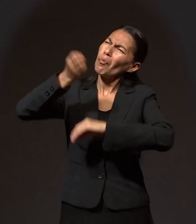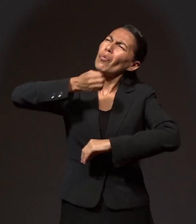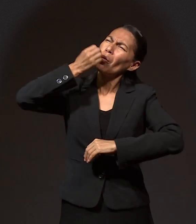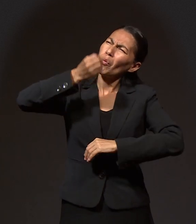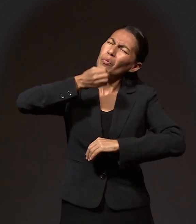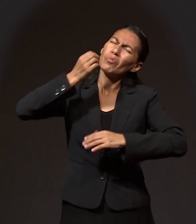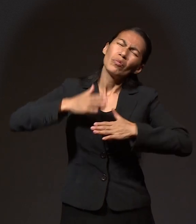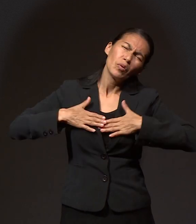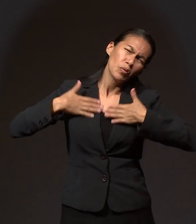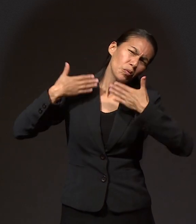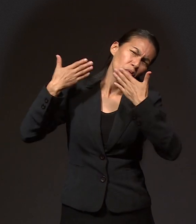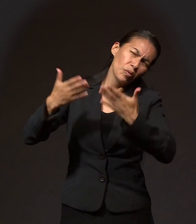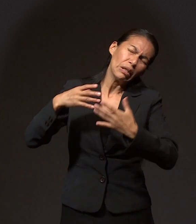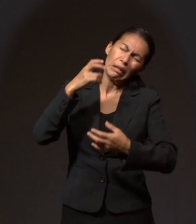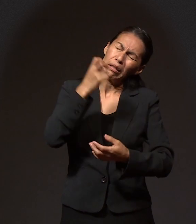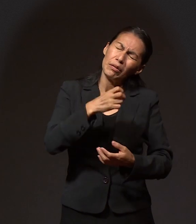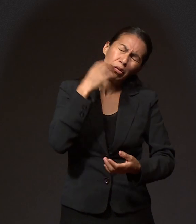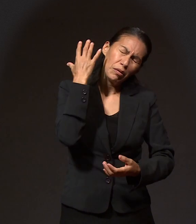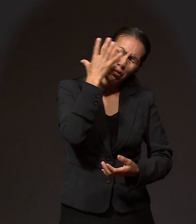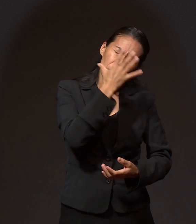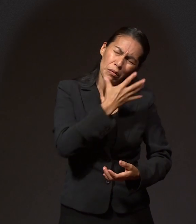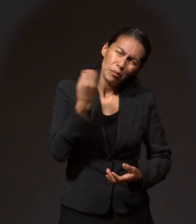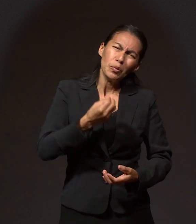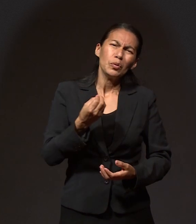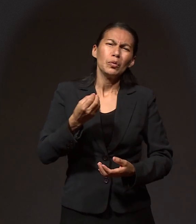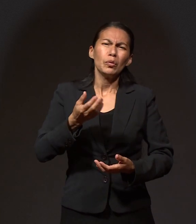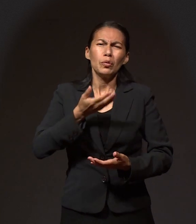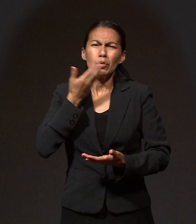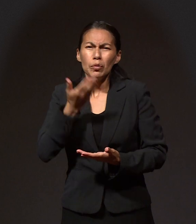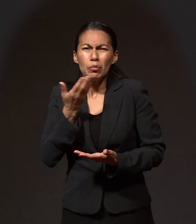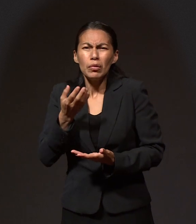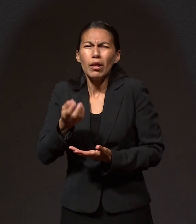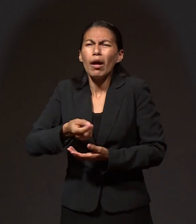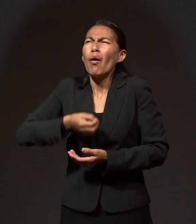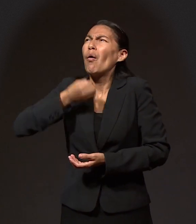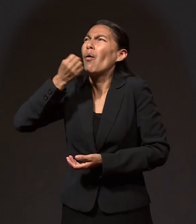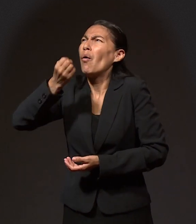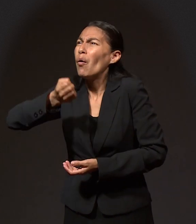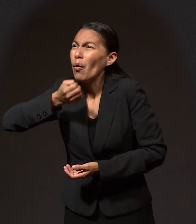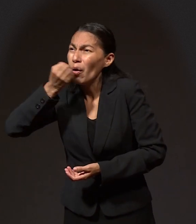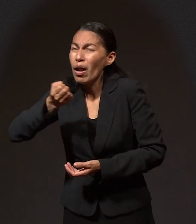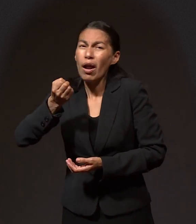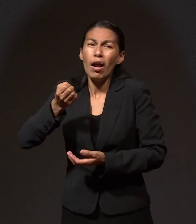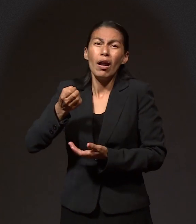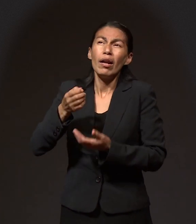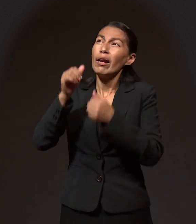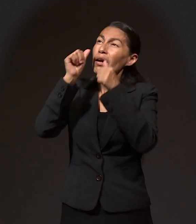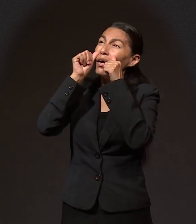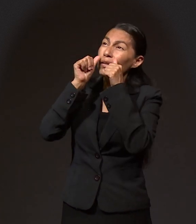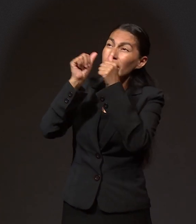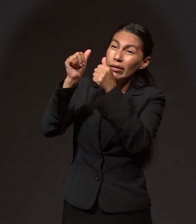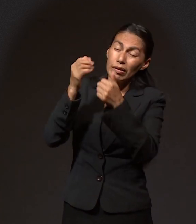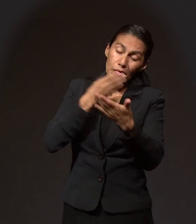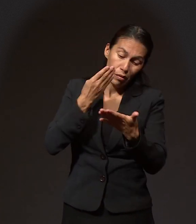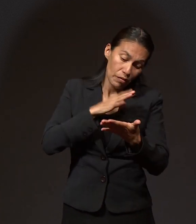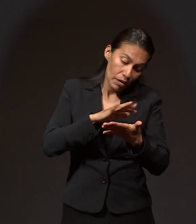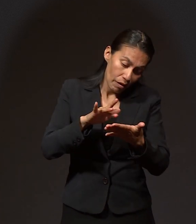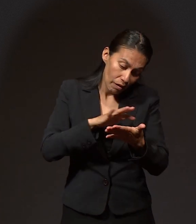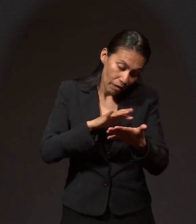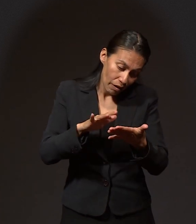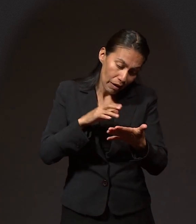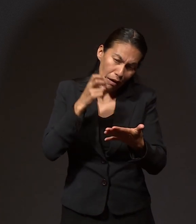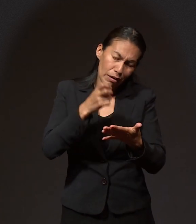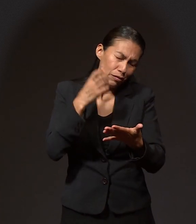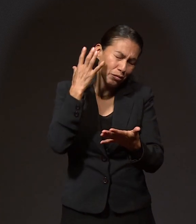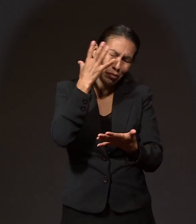hablar y confiar en el Señor. Amén. Sí, el hábito de hablar y escuchar a Dios y hacer lo que Él nos